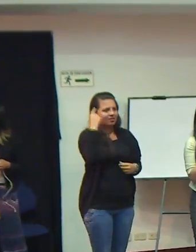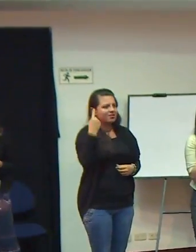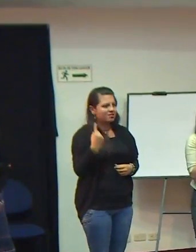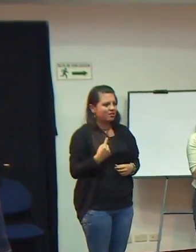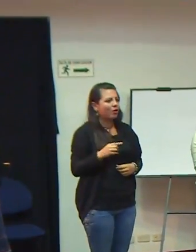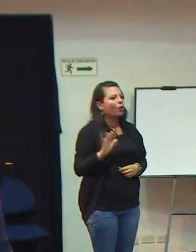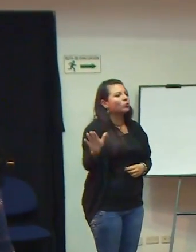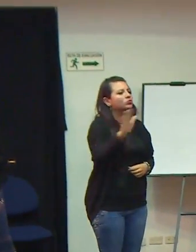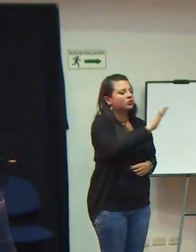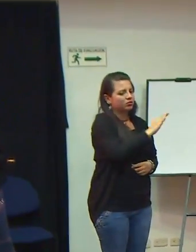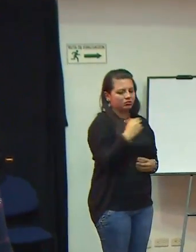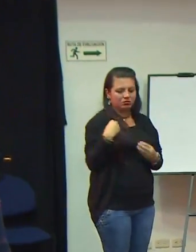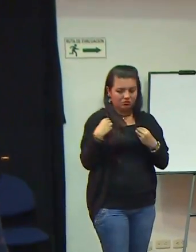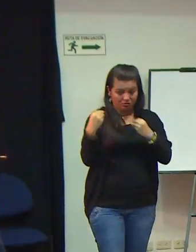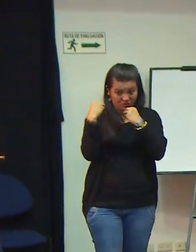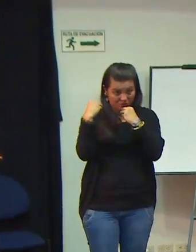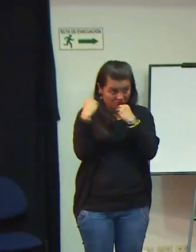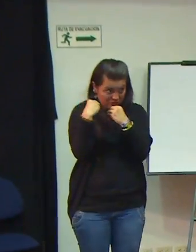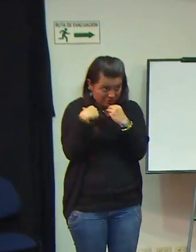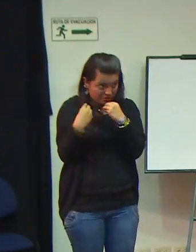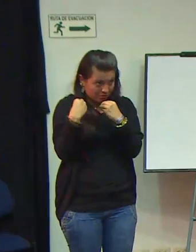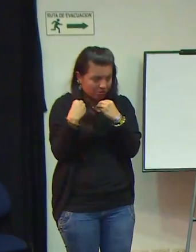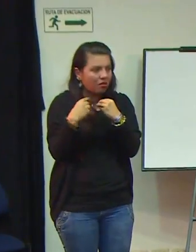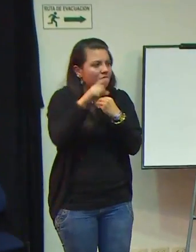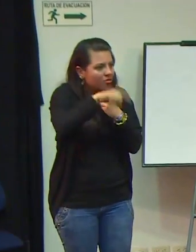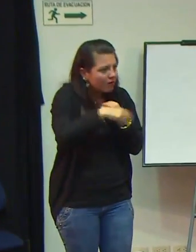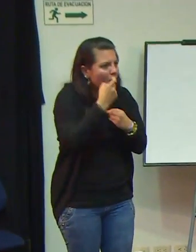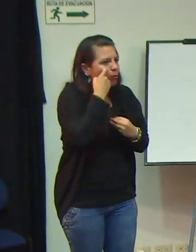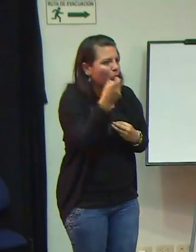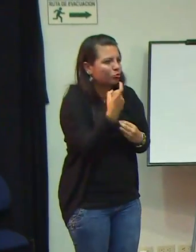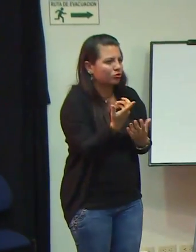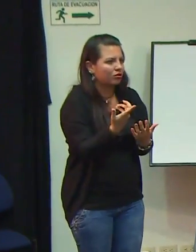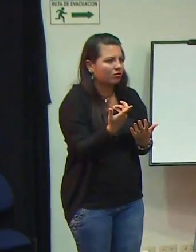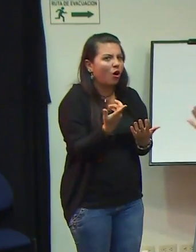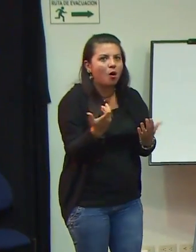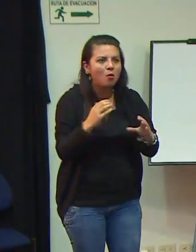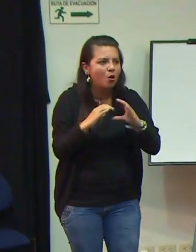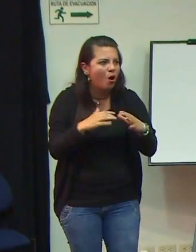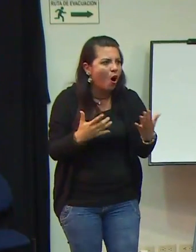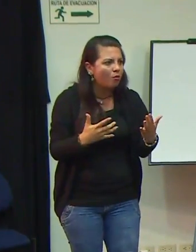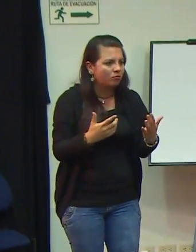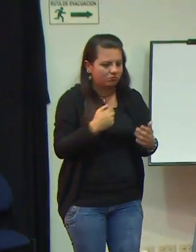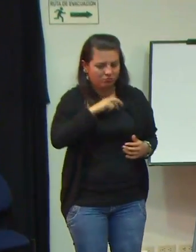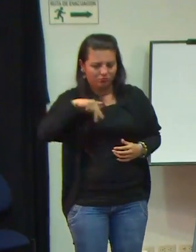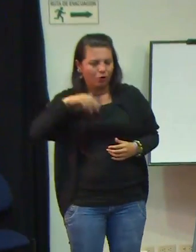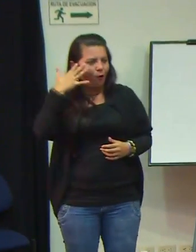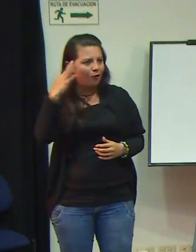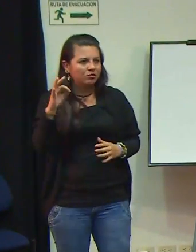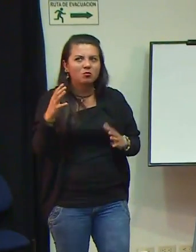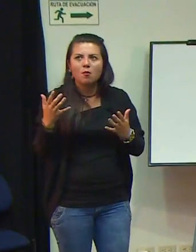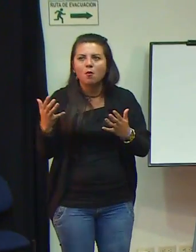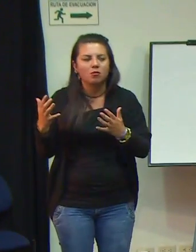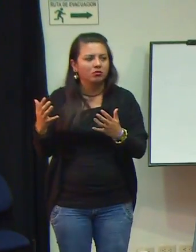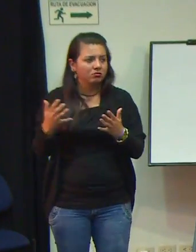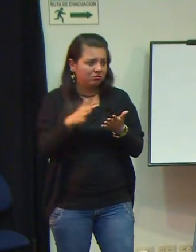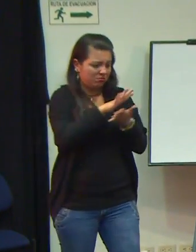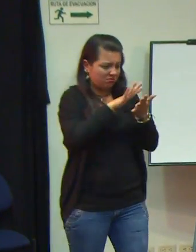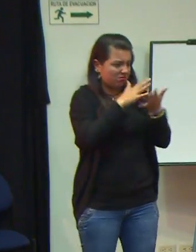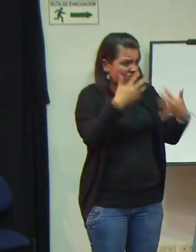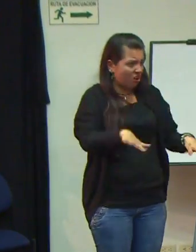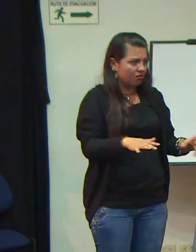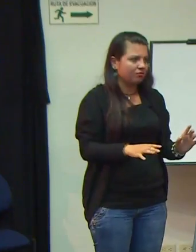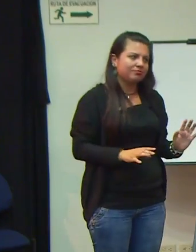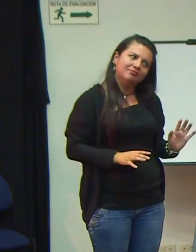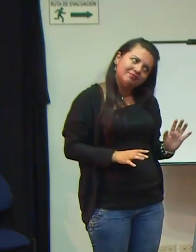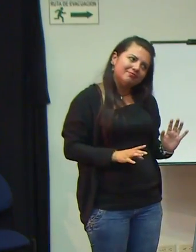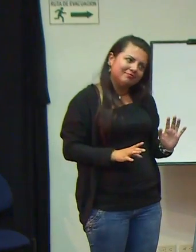formación deben también garantizar o buscar esos medios de comunicación con nosotros los oyentes. No solo es la lengua de señas, hay